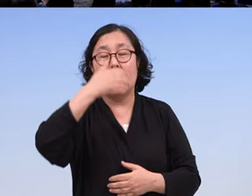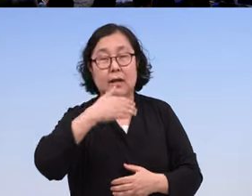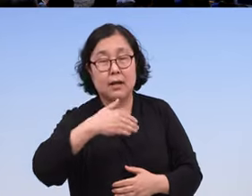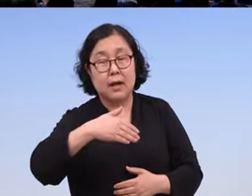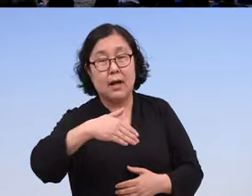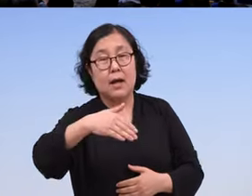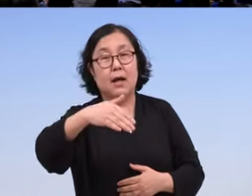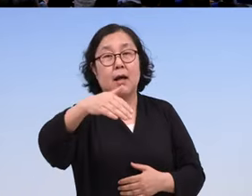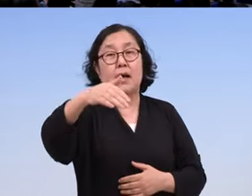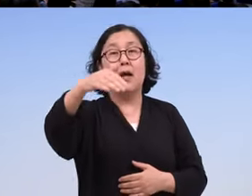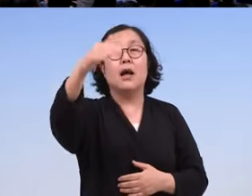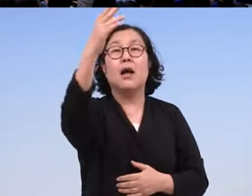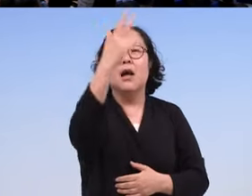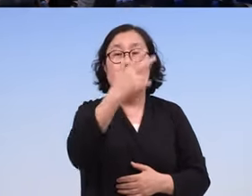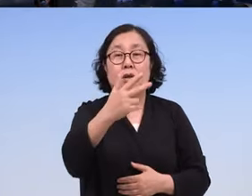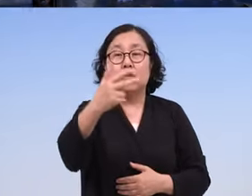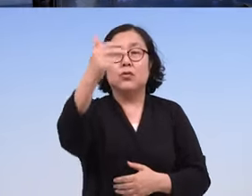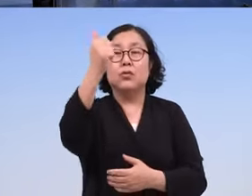달려가리라.